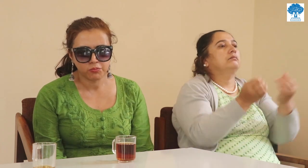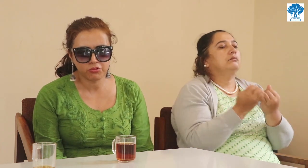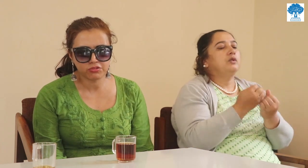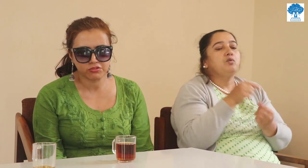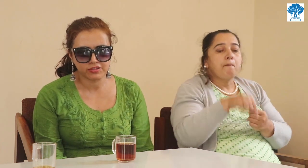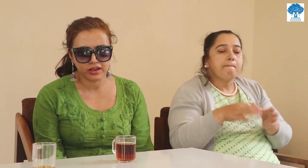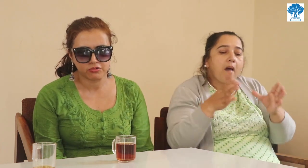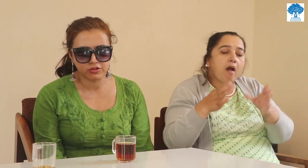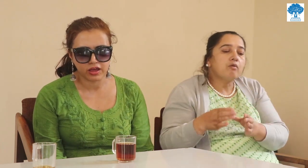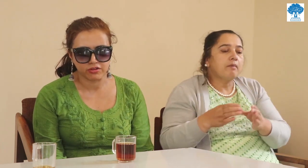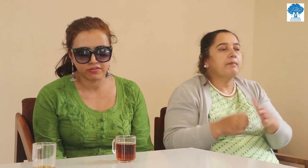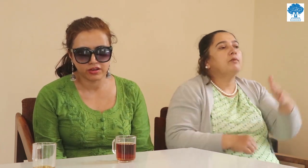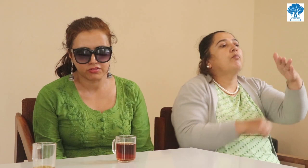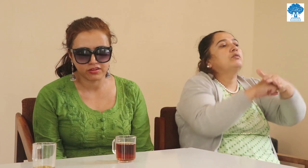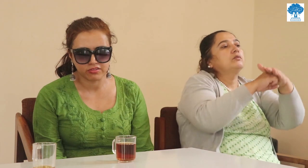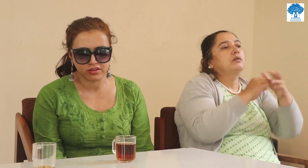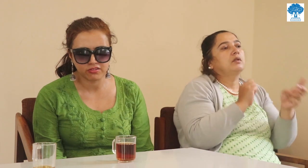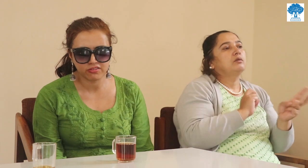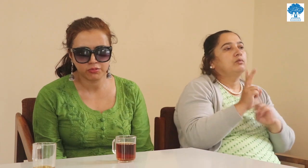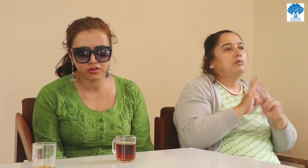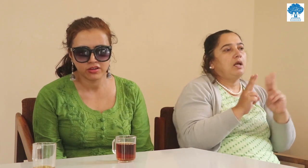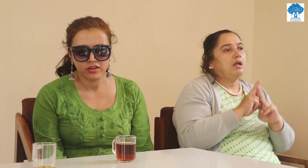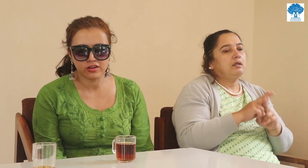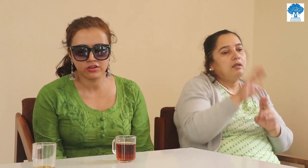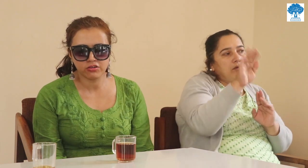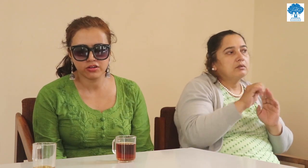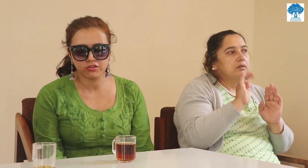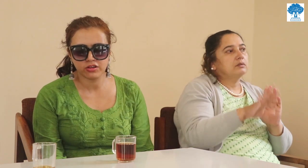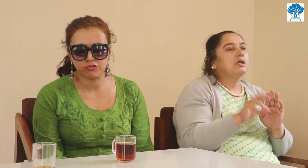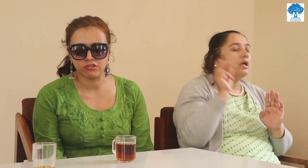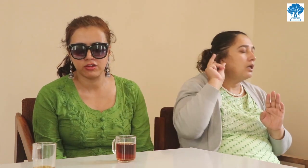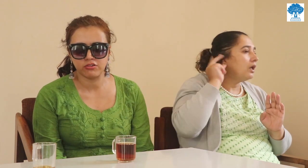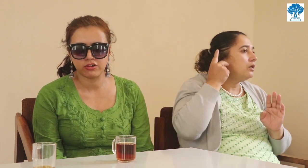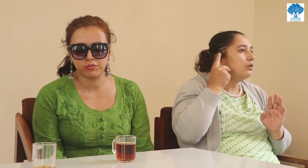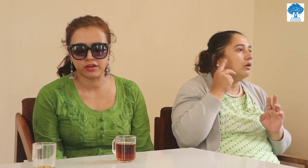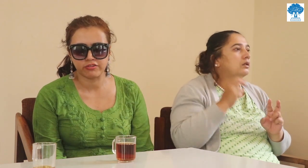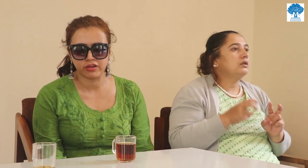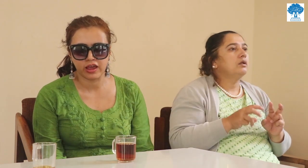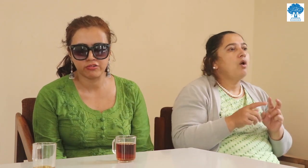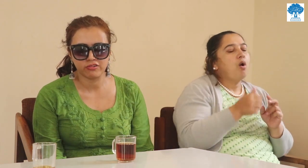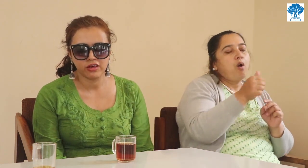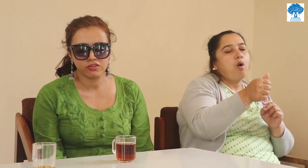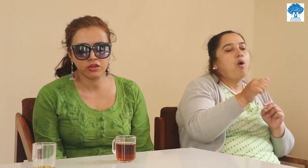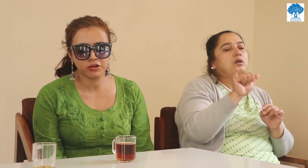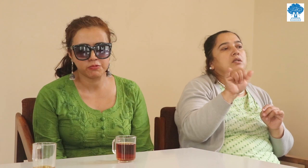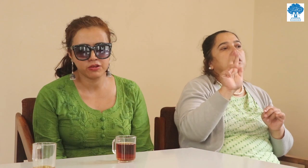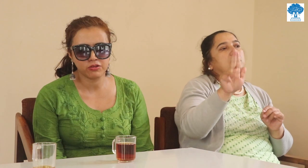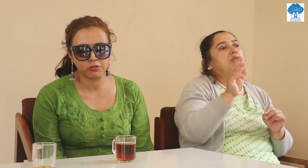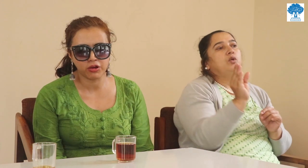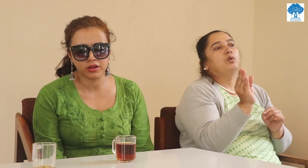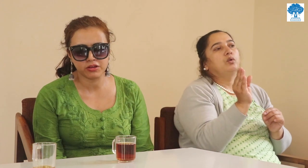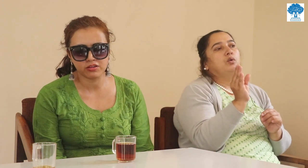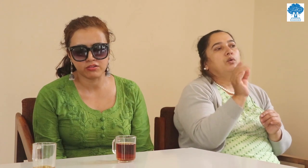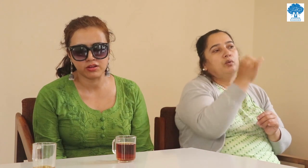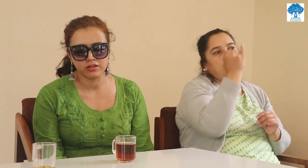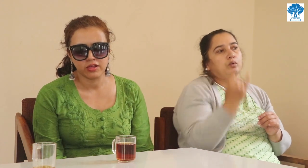पनि पौचिप्तताका कुराहरूलाई चाहिँ ल्याउन सकिन्छ कि जस्तै अब अहिले रेडियो अडियोले खुलदुली डट कम भनेर चलाएको छ त्यहीँबाट पनि फेरि